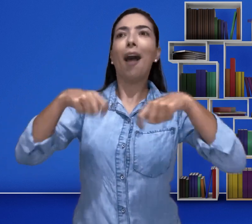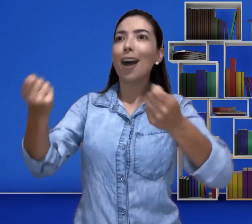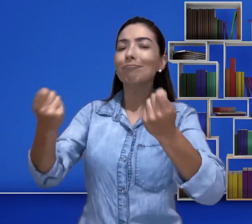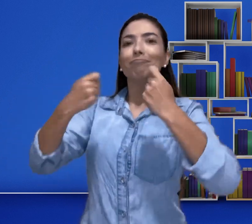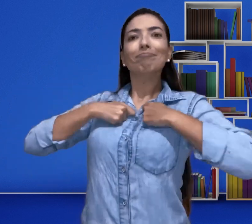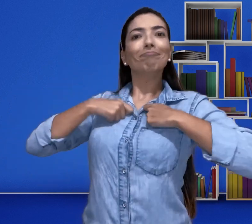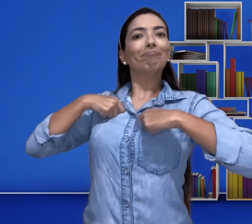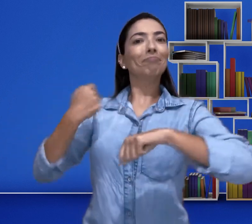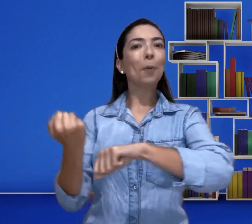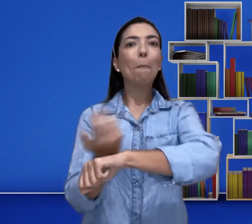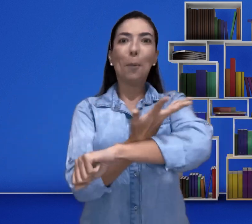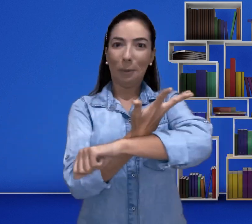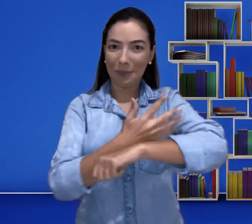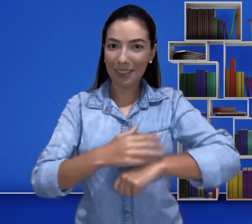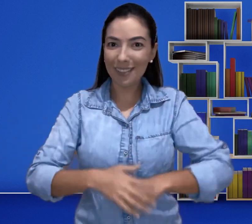isso me traz muita emoção.